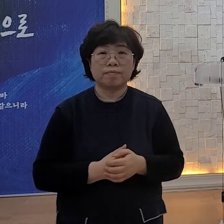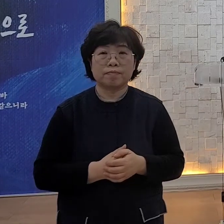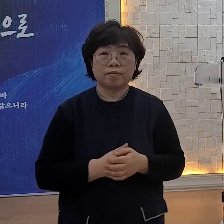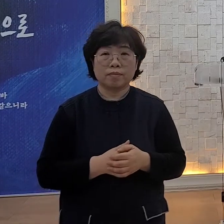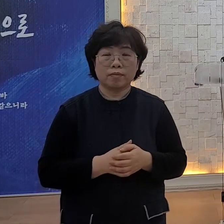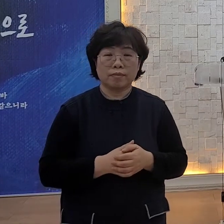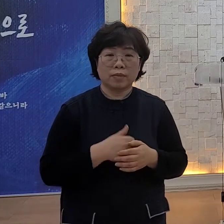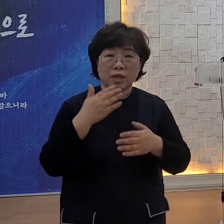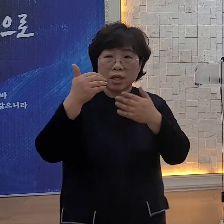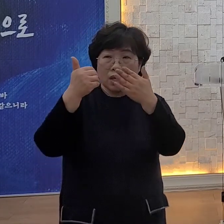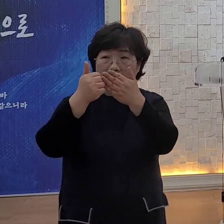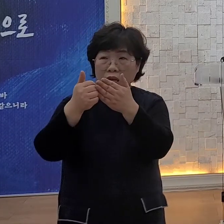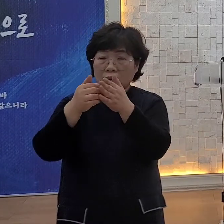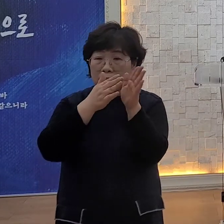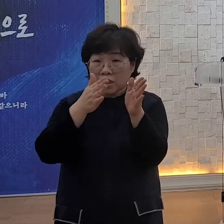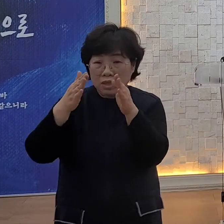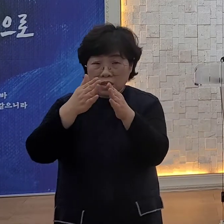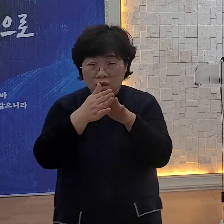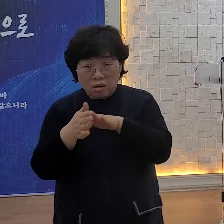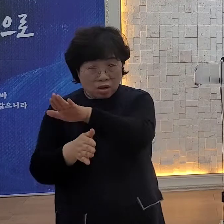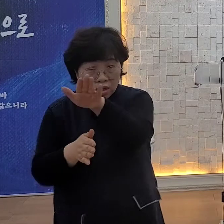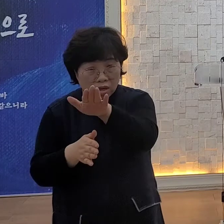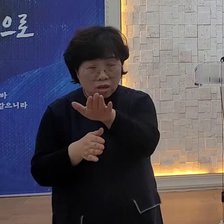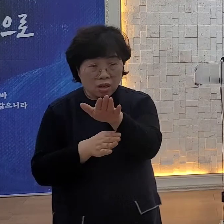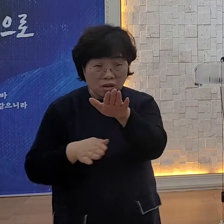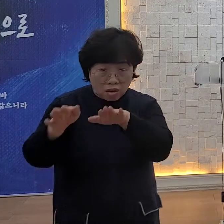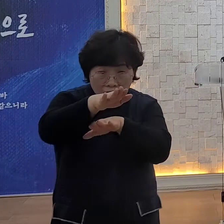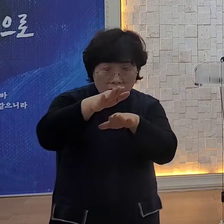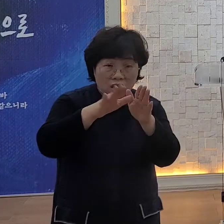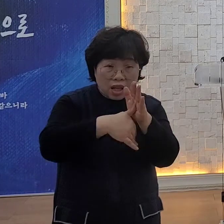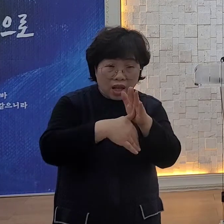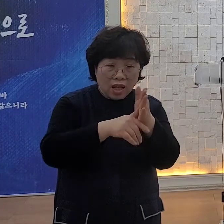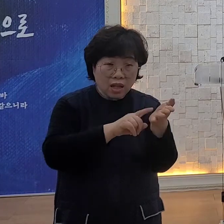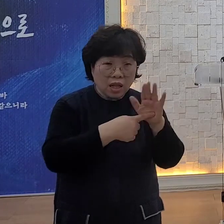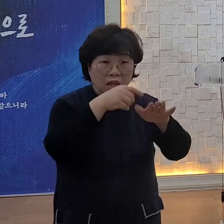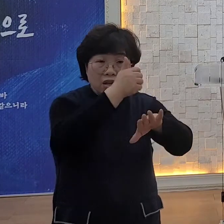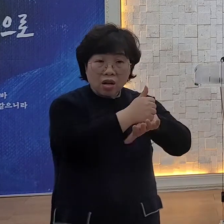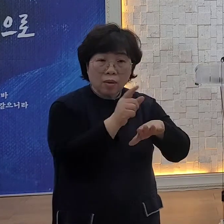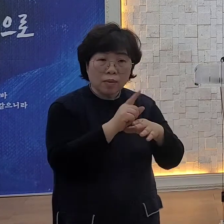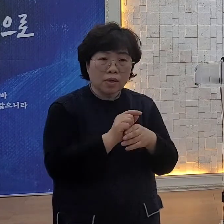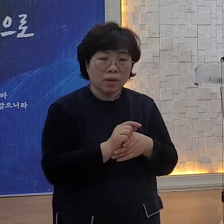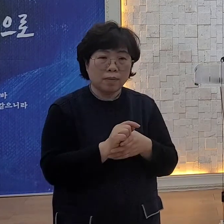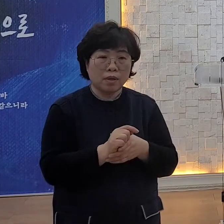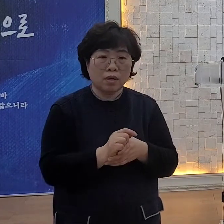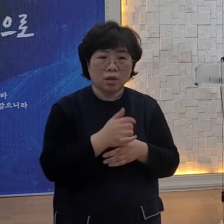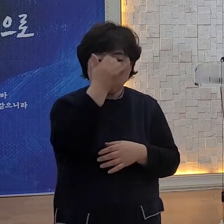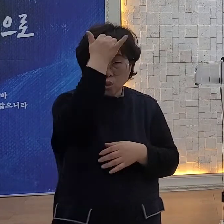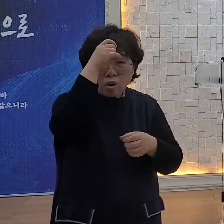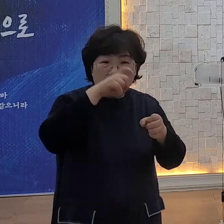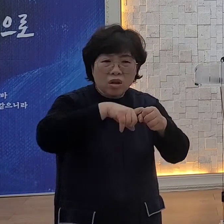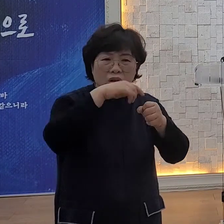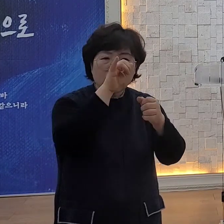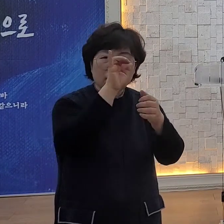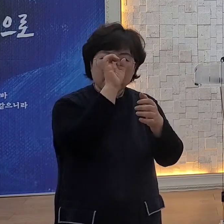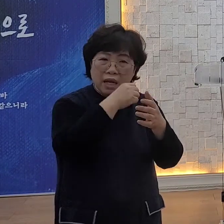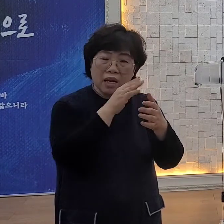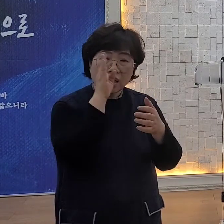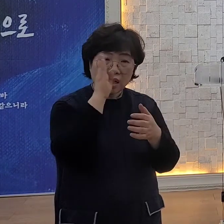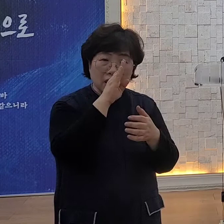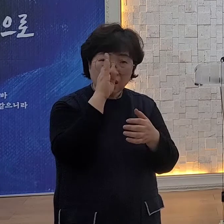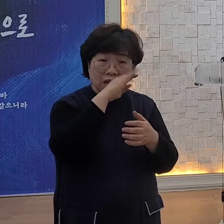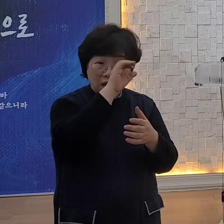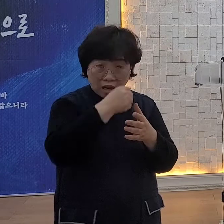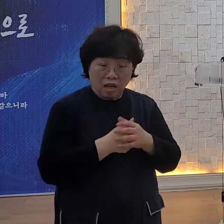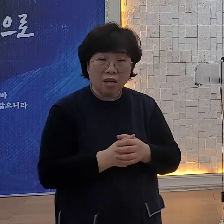영리로 바꾼 결과가 뭐냐. 두 번째는 바로 윤리적인 타락이다. 이 성적인